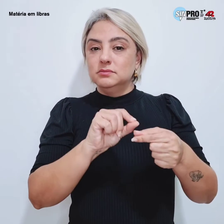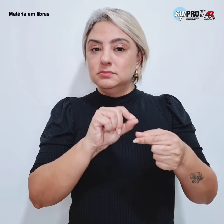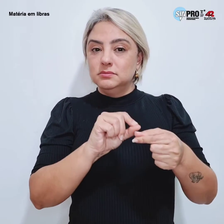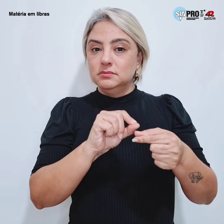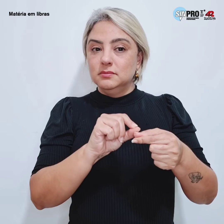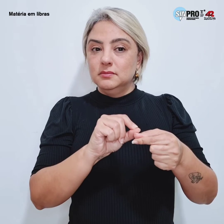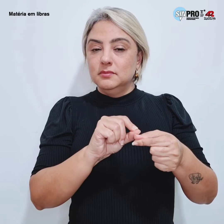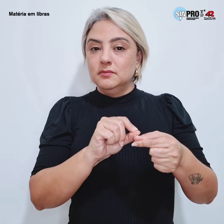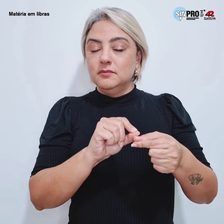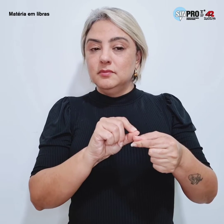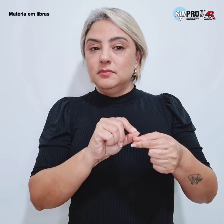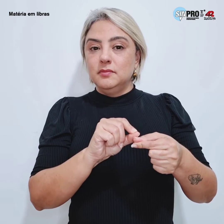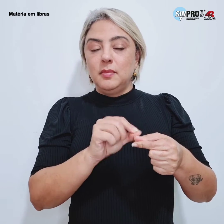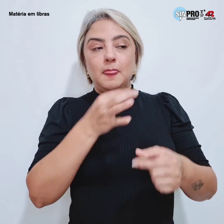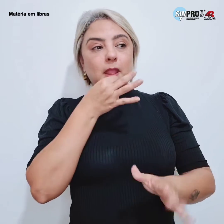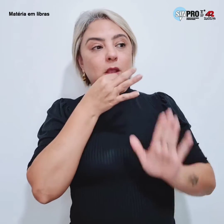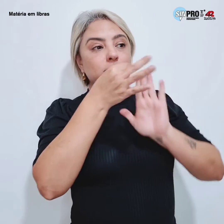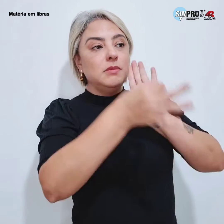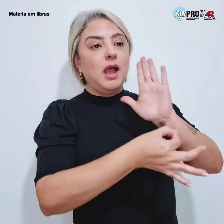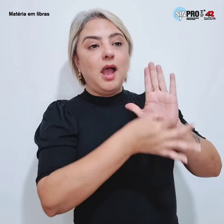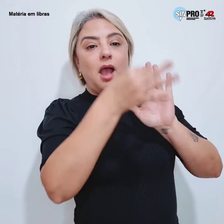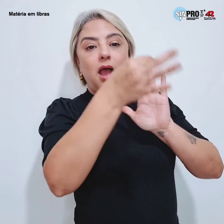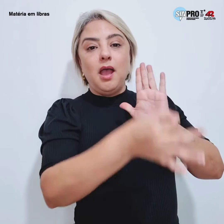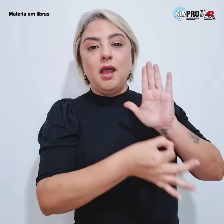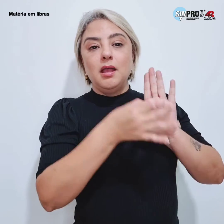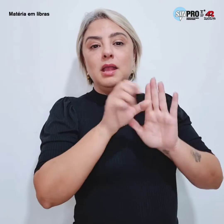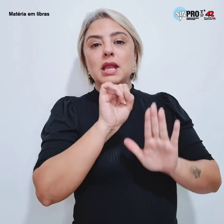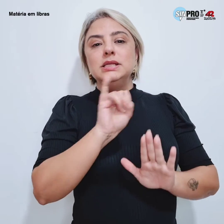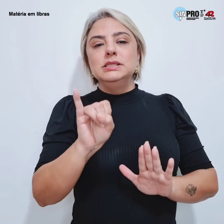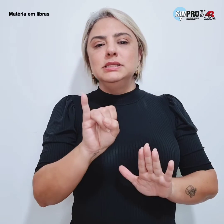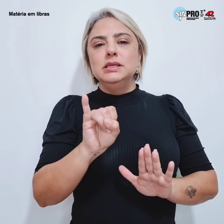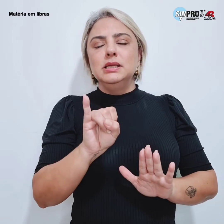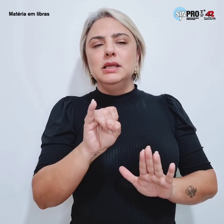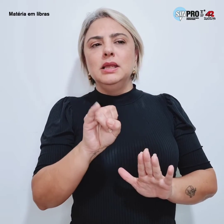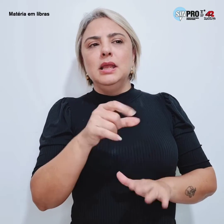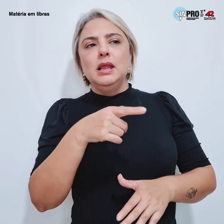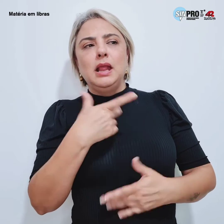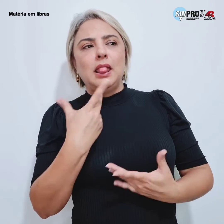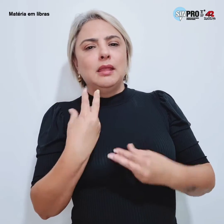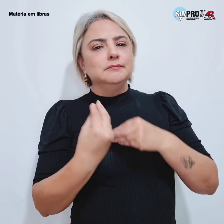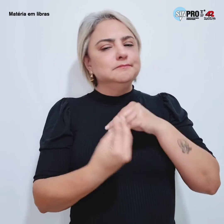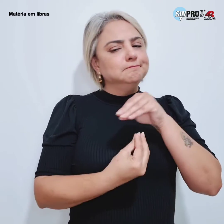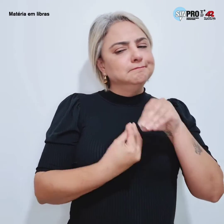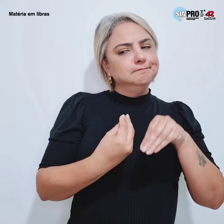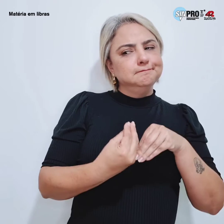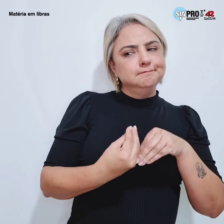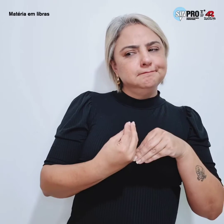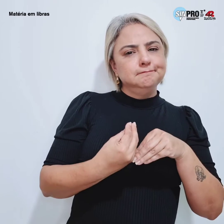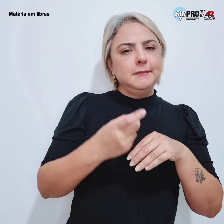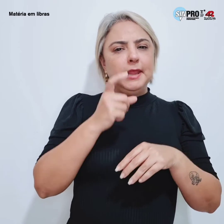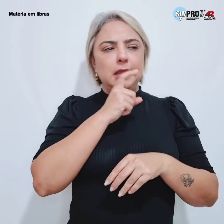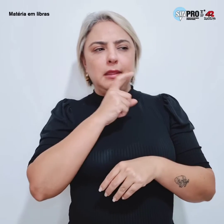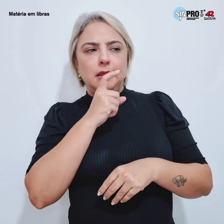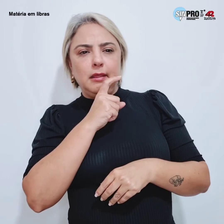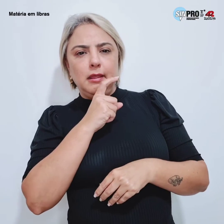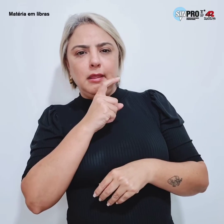uma autocrítica sobre se estariam sendo enrolados e desmoralizados